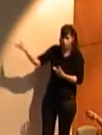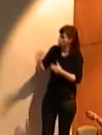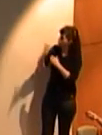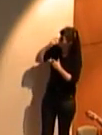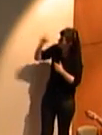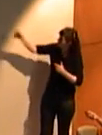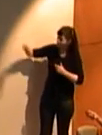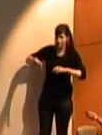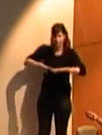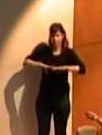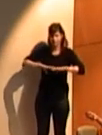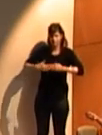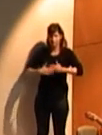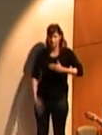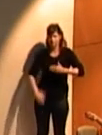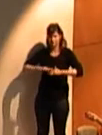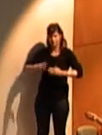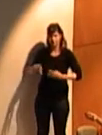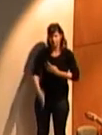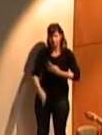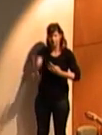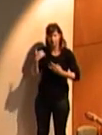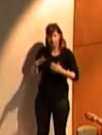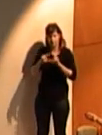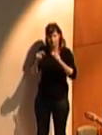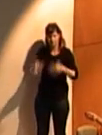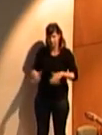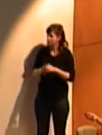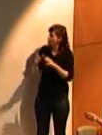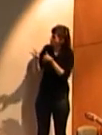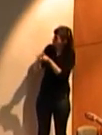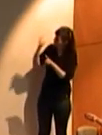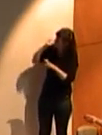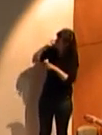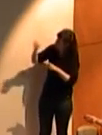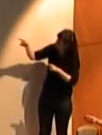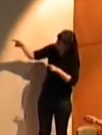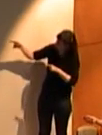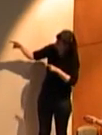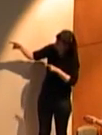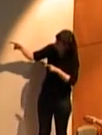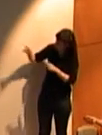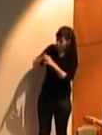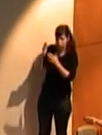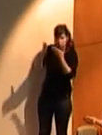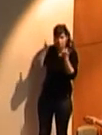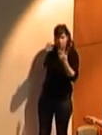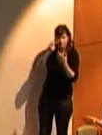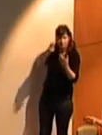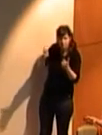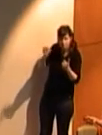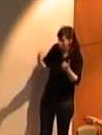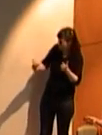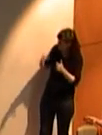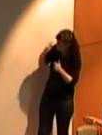garde-corps transparents dont on a parlé tout à l'heure. Ensuite, l'idée c'est d'avoir des angles, peut-être qu'on se rend pas compte, des angles qui sont un